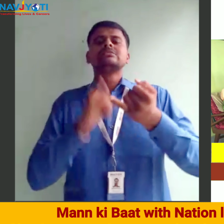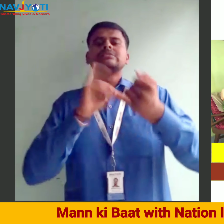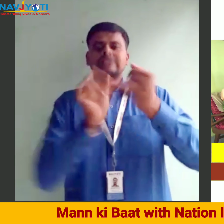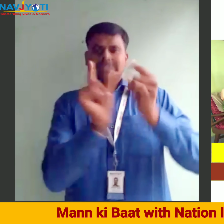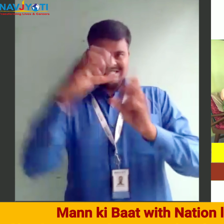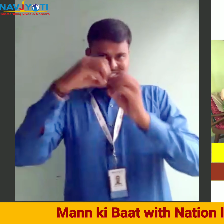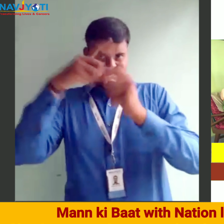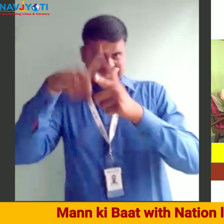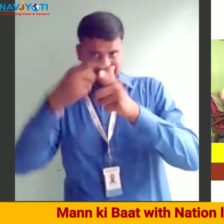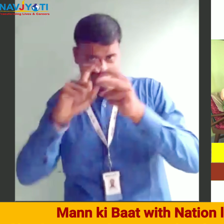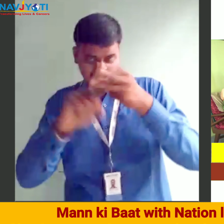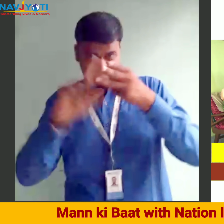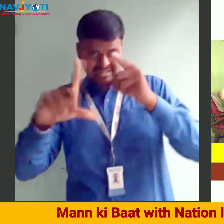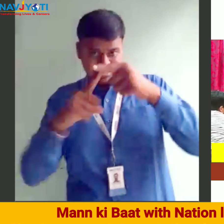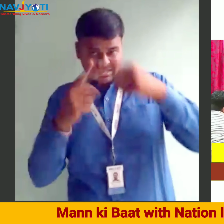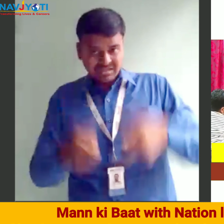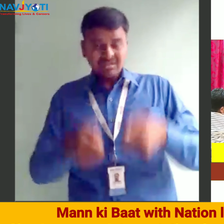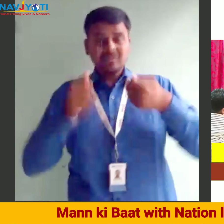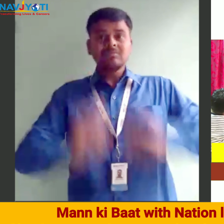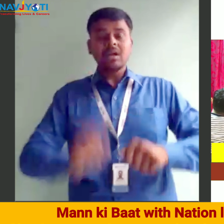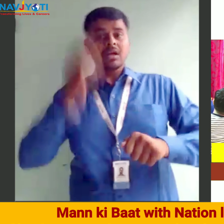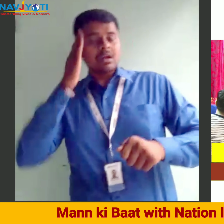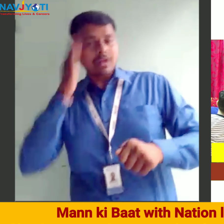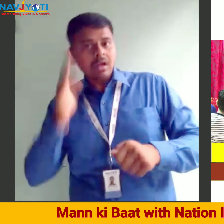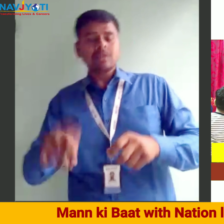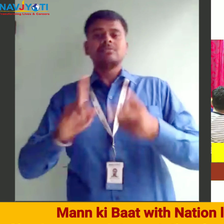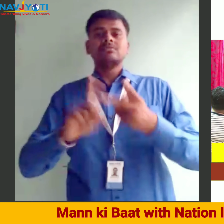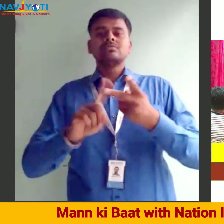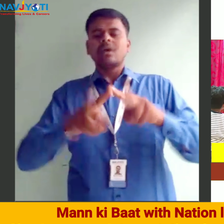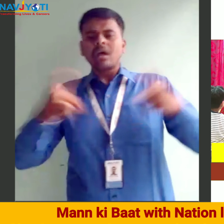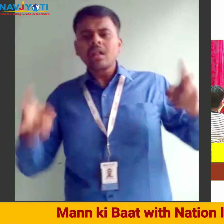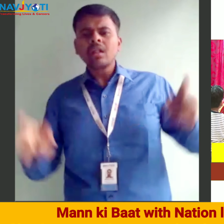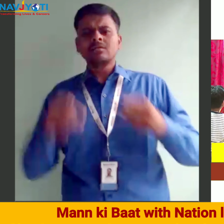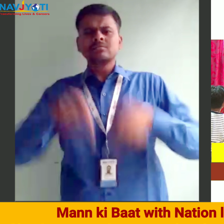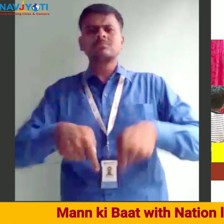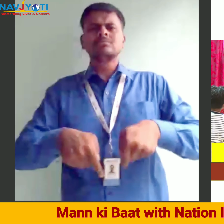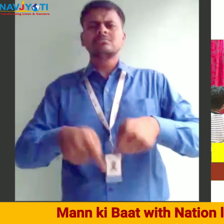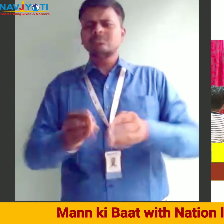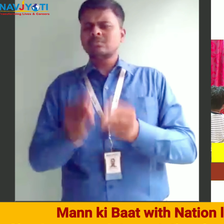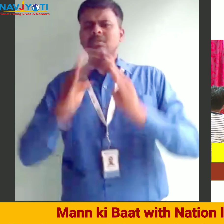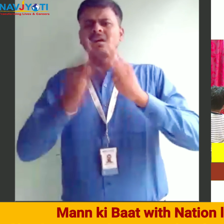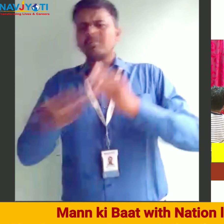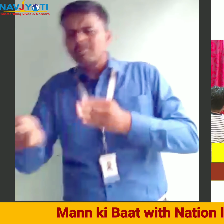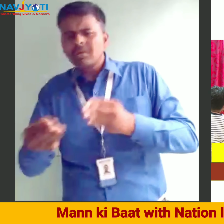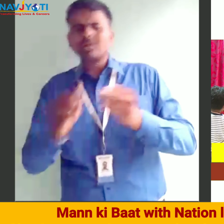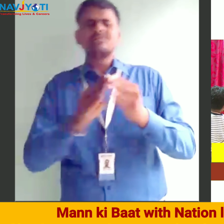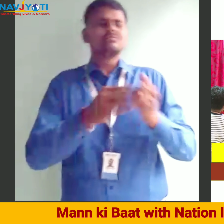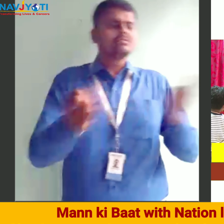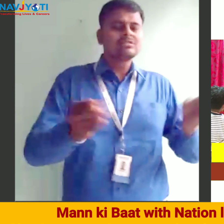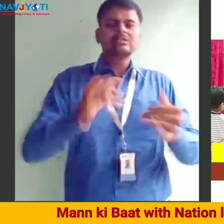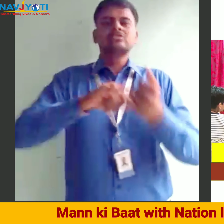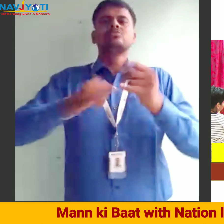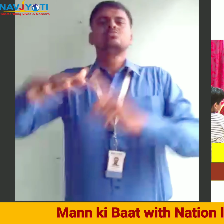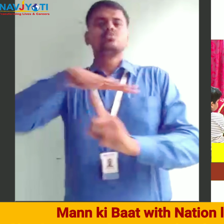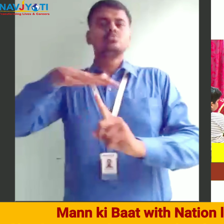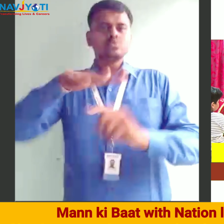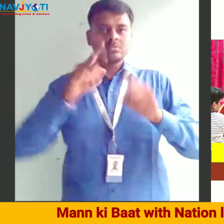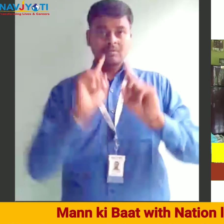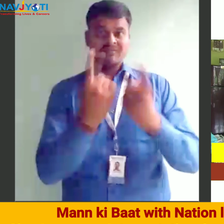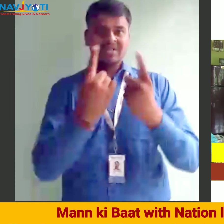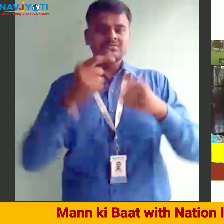ने कैसे अलग अलग विषयों पर हमारी समझ और हमारी चेतना को जागरूक किया है। जो असर